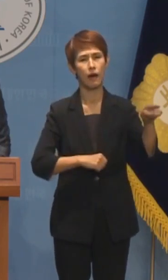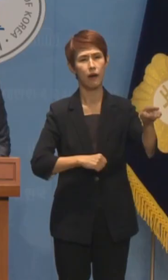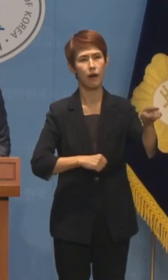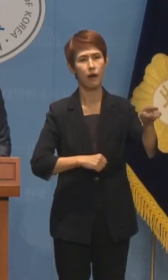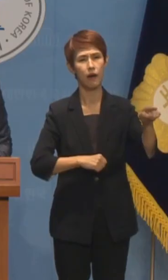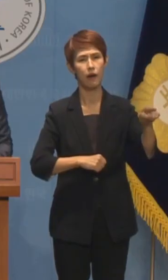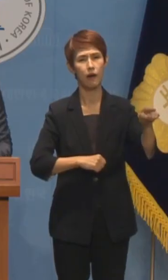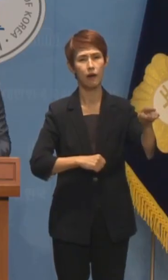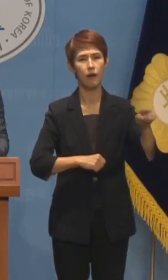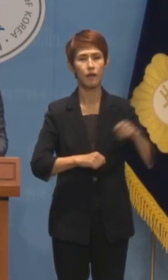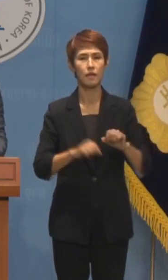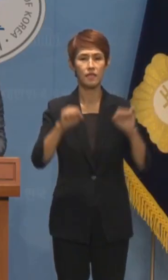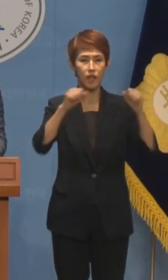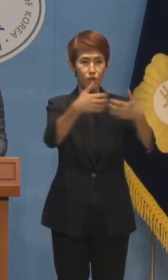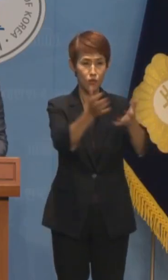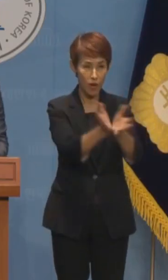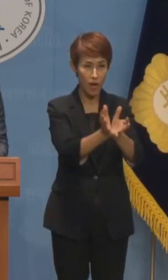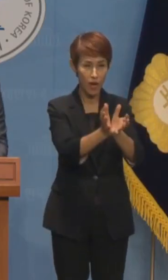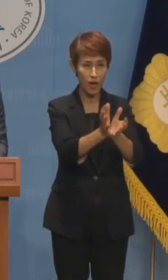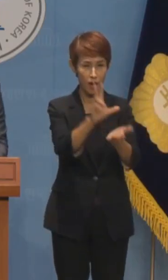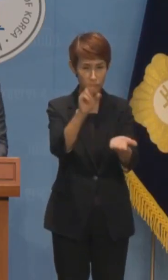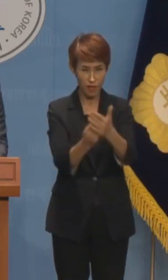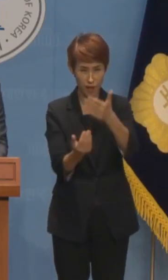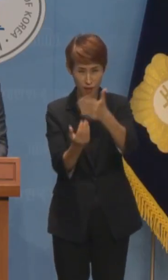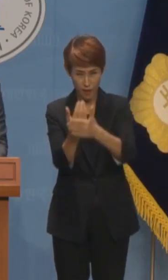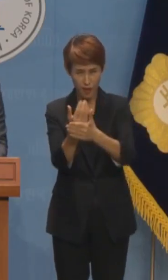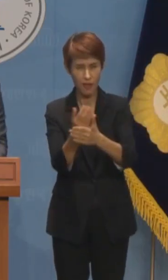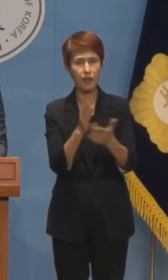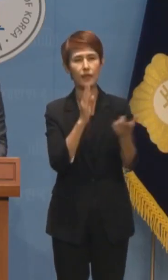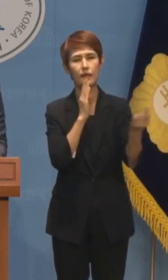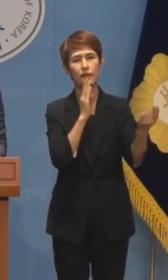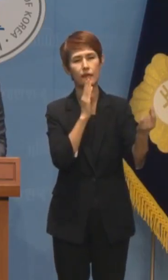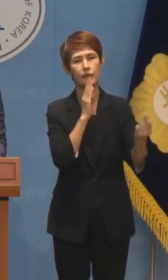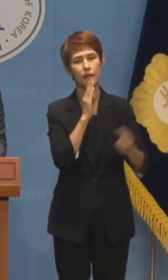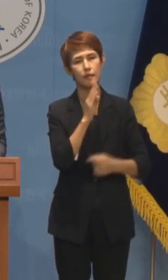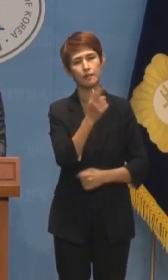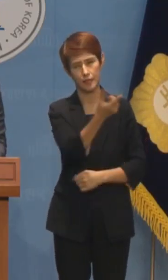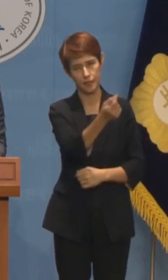보면 지금의 체육계 현실이 당연한 것인지도 모르겠습니다.